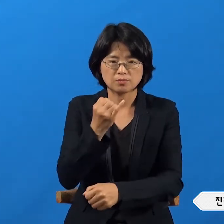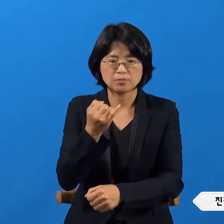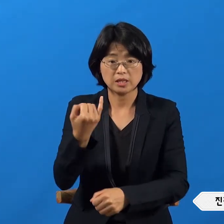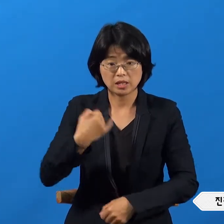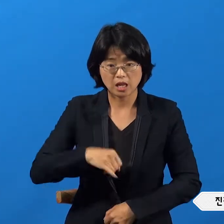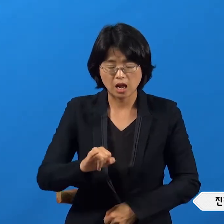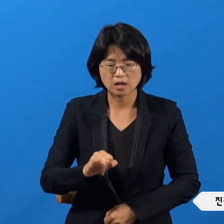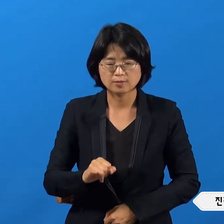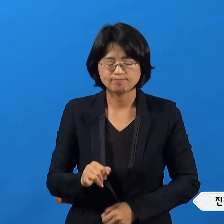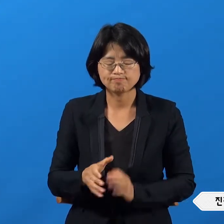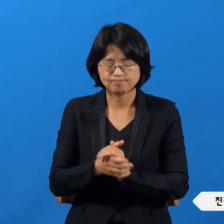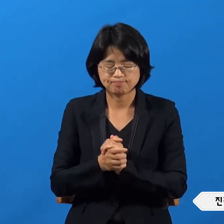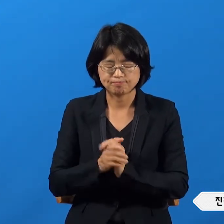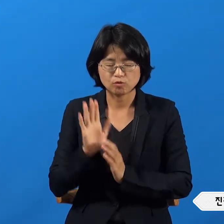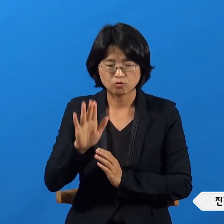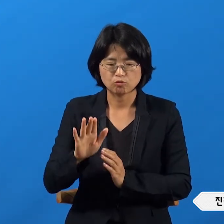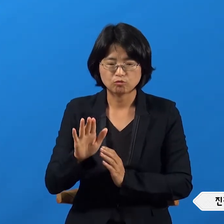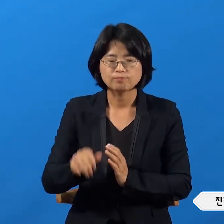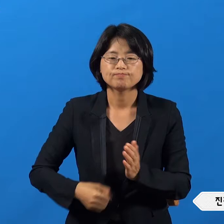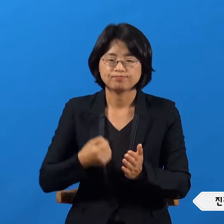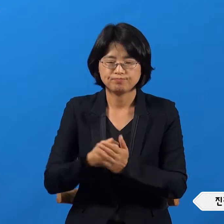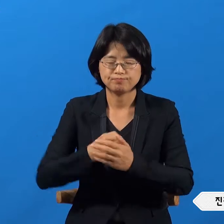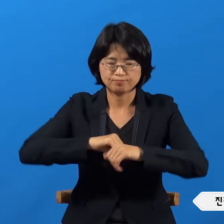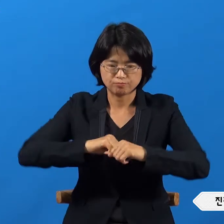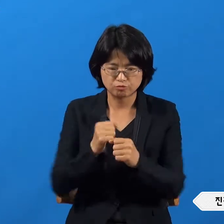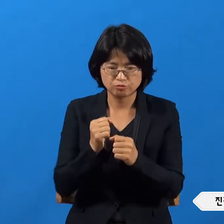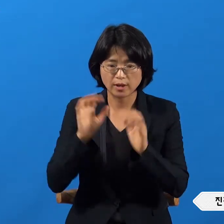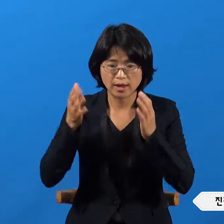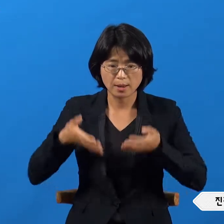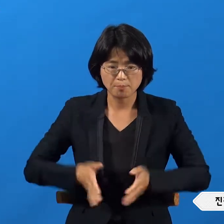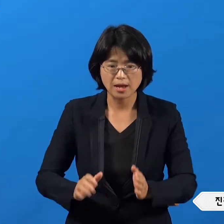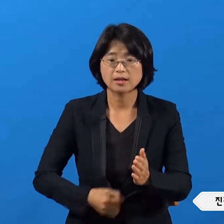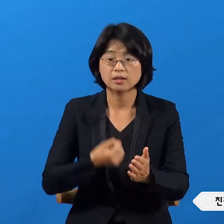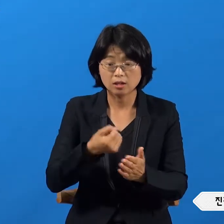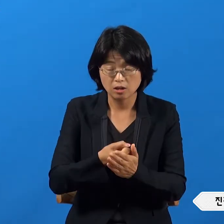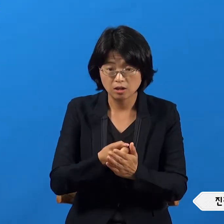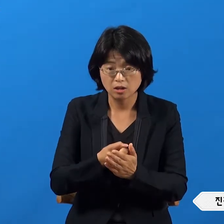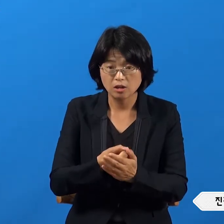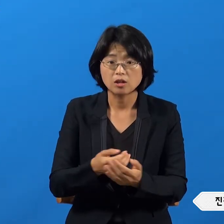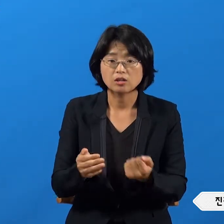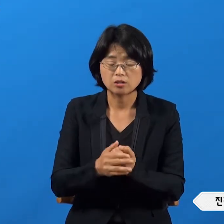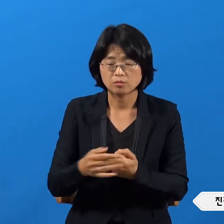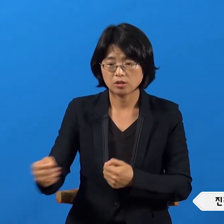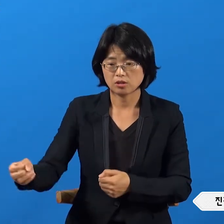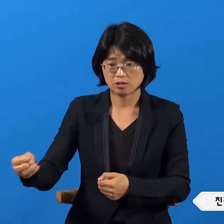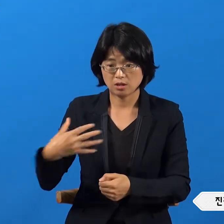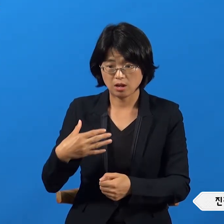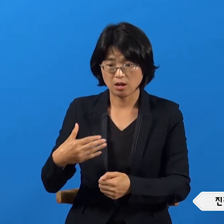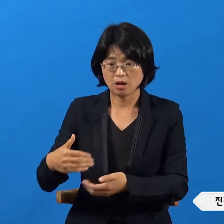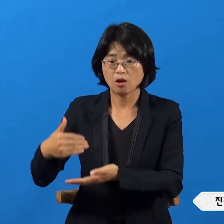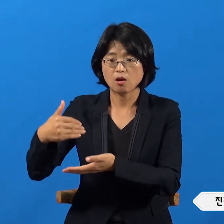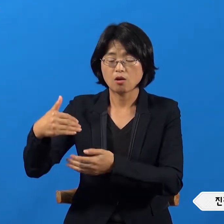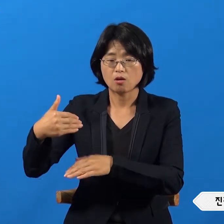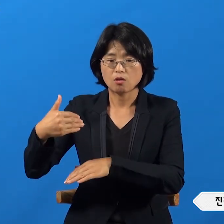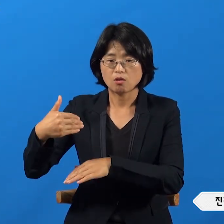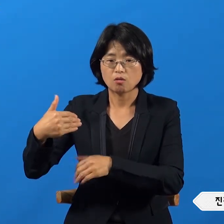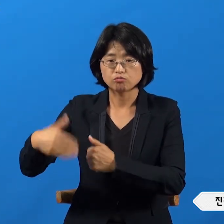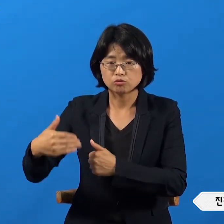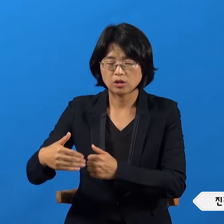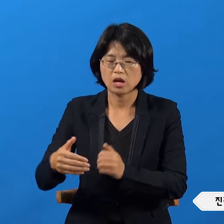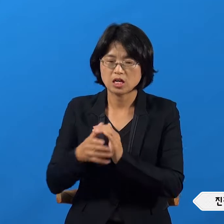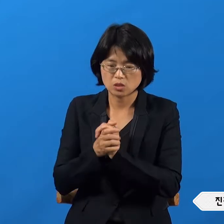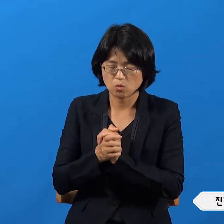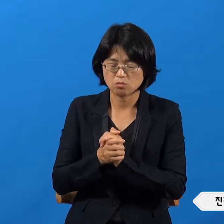출산하겠다고 기도를 부탁해서 간절히 기도했습니다. 마음에 계속 부담이 돼서